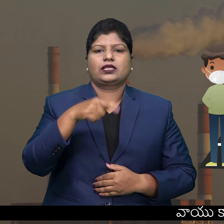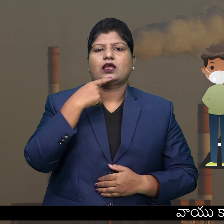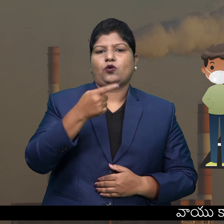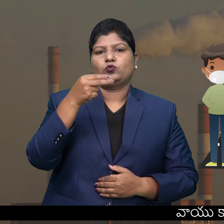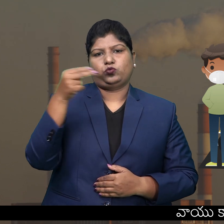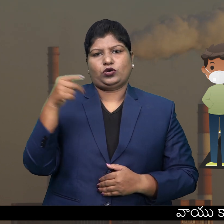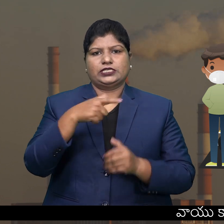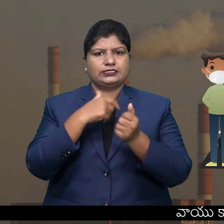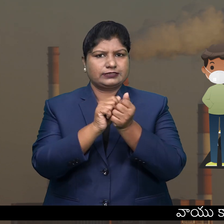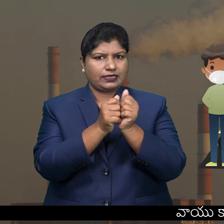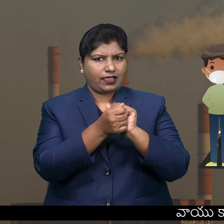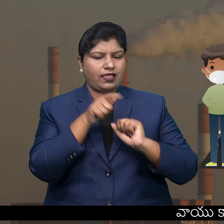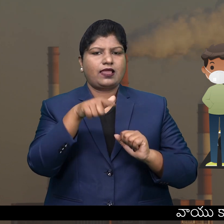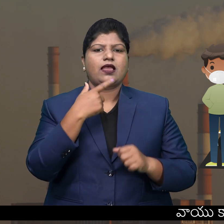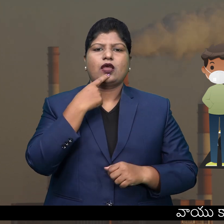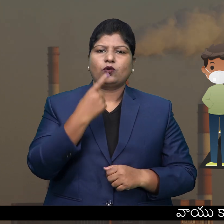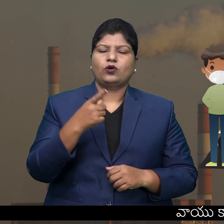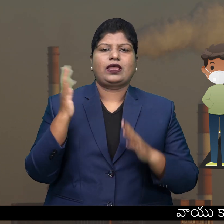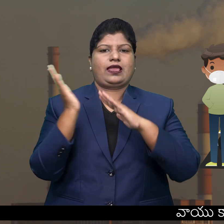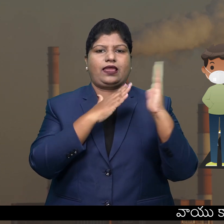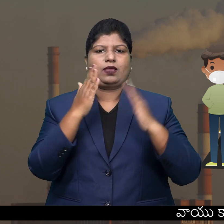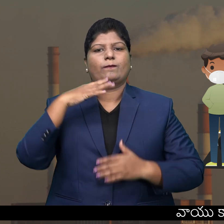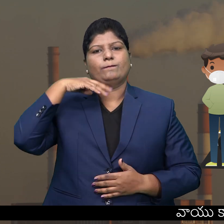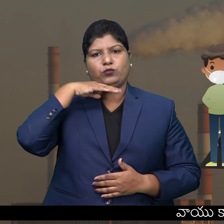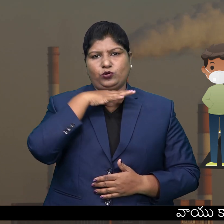వాయు కాలుష్యం అంటారు.